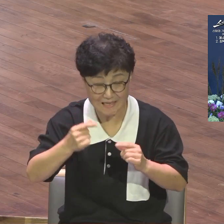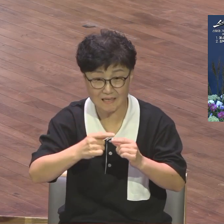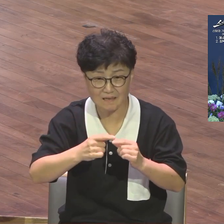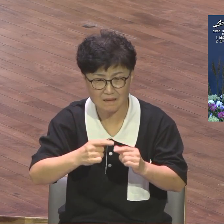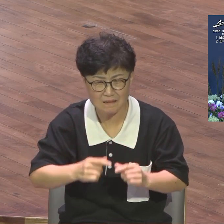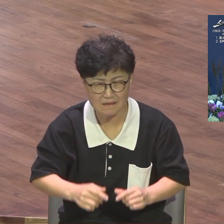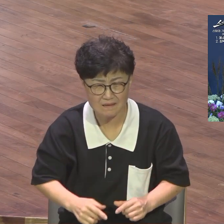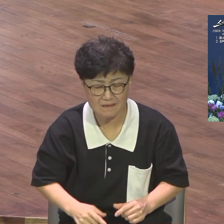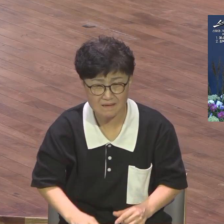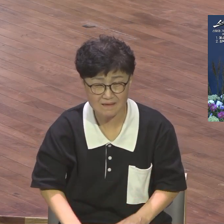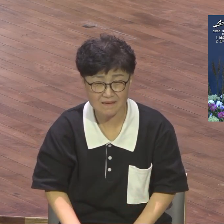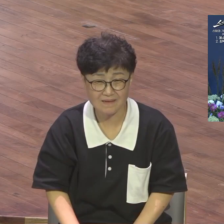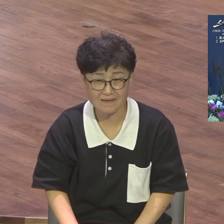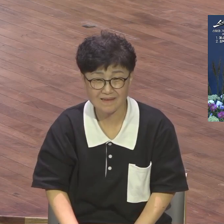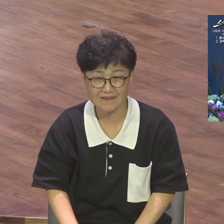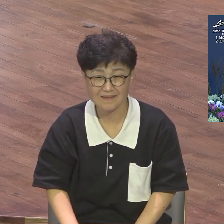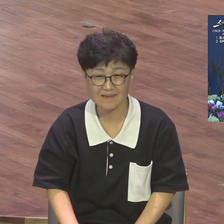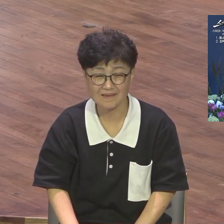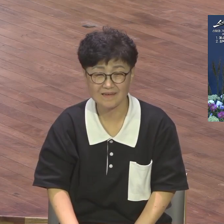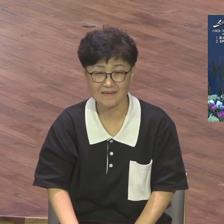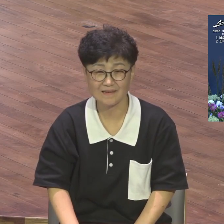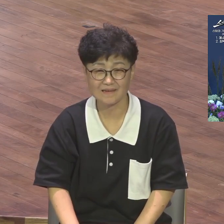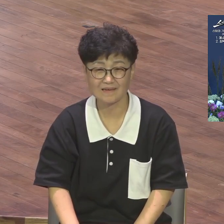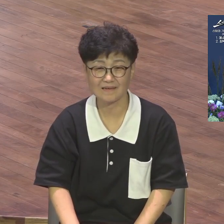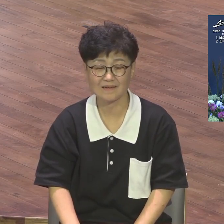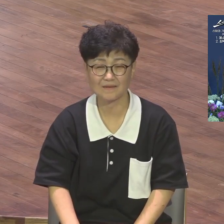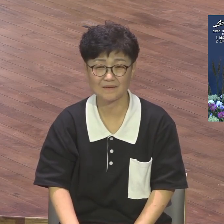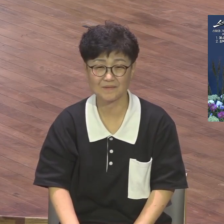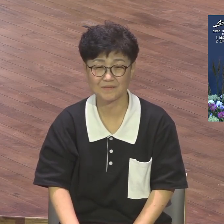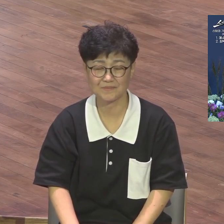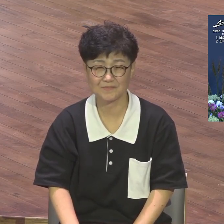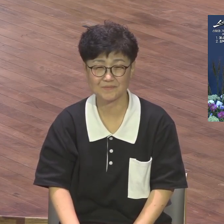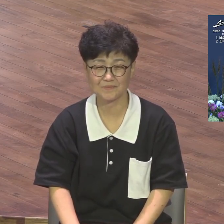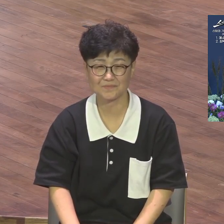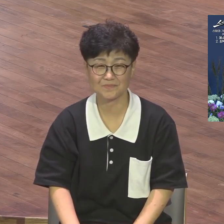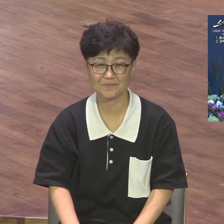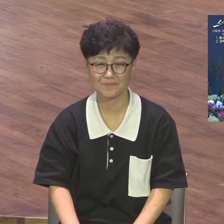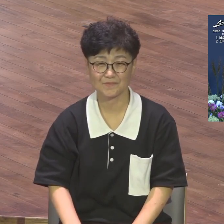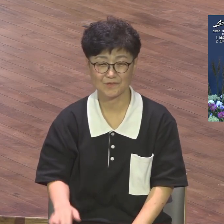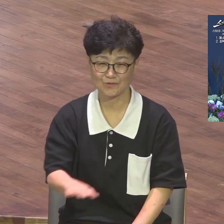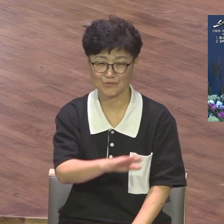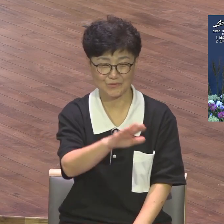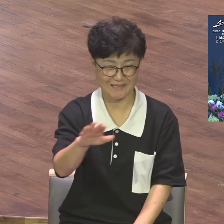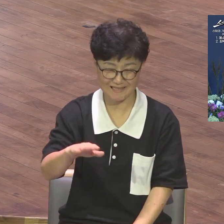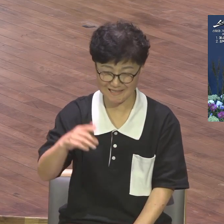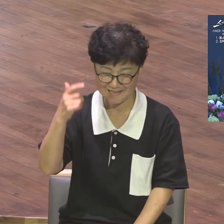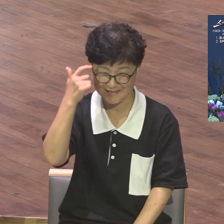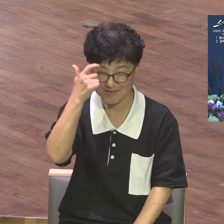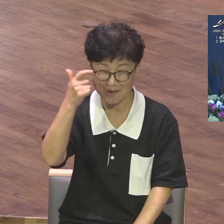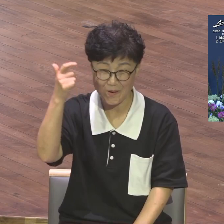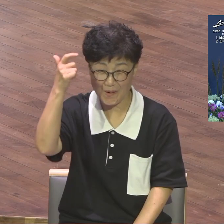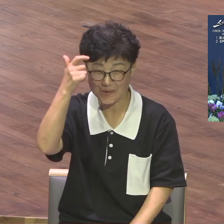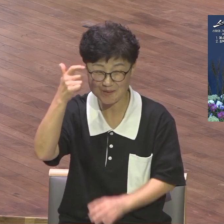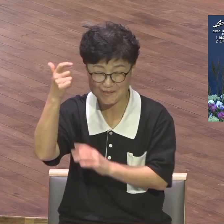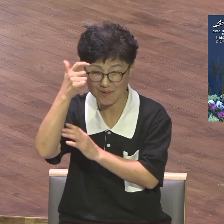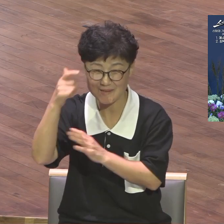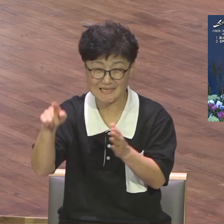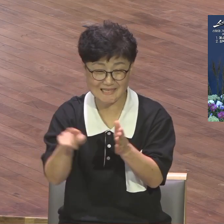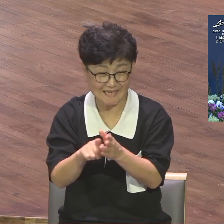줘요. 그러면 기승전, 교훈. 이런 평을 받는 겁니다. 자, 그렇다면 영적으로 우리 신앙생활은